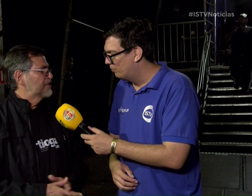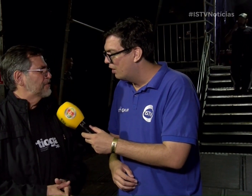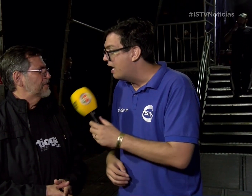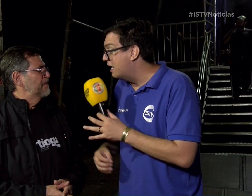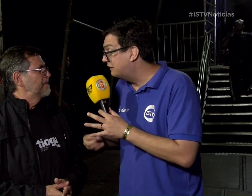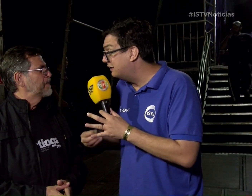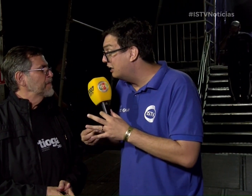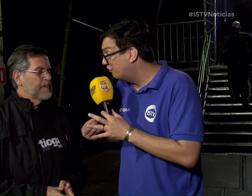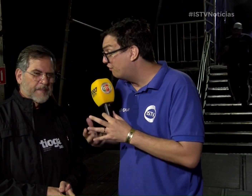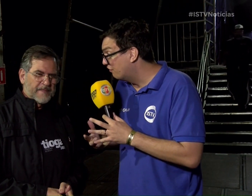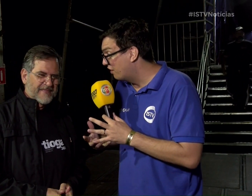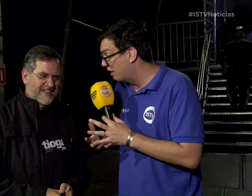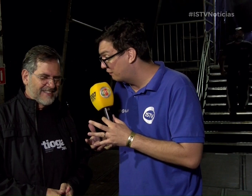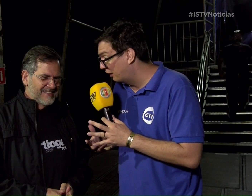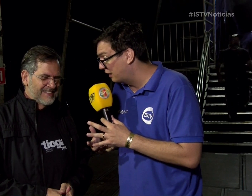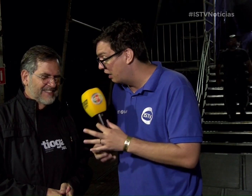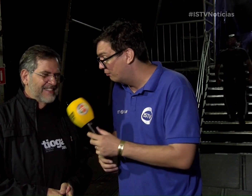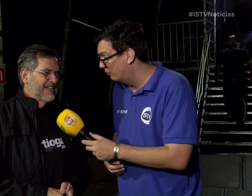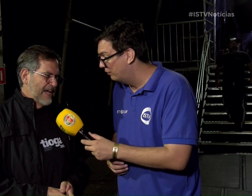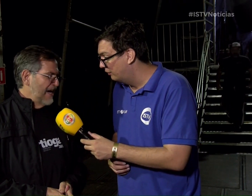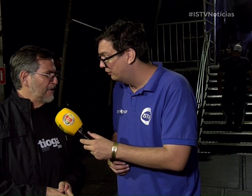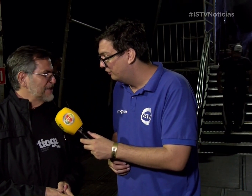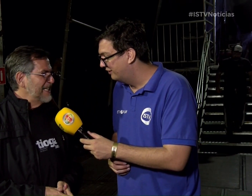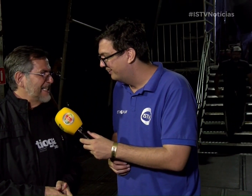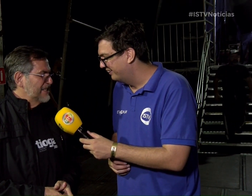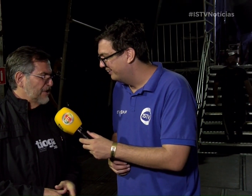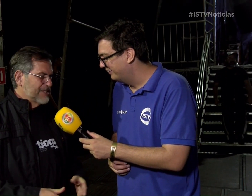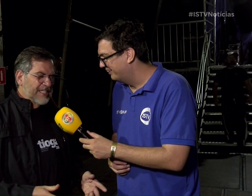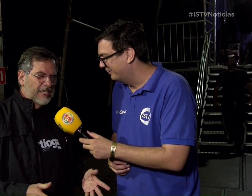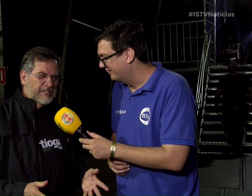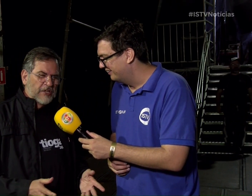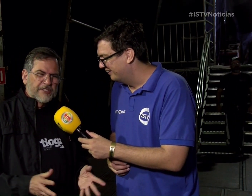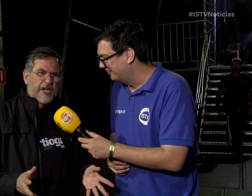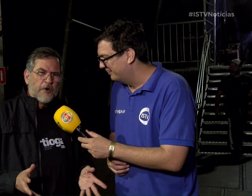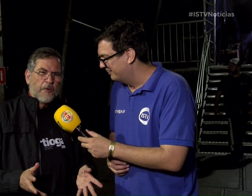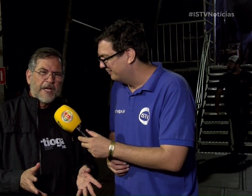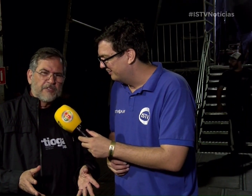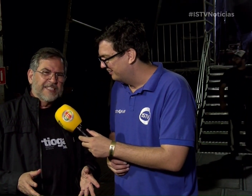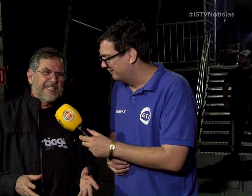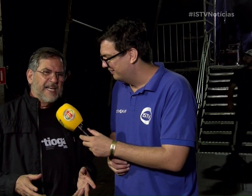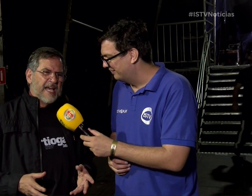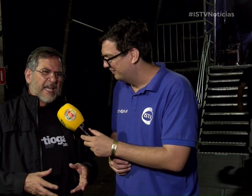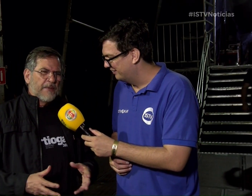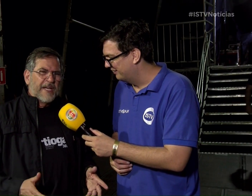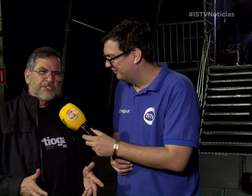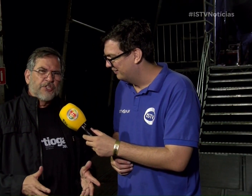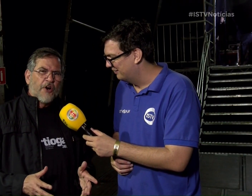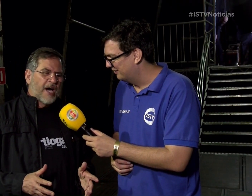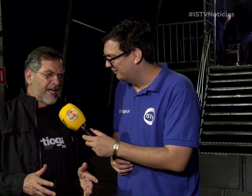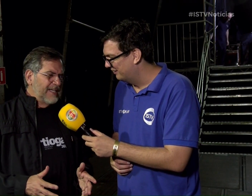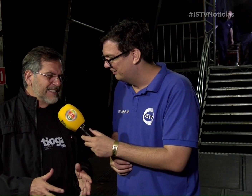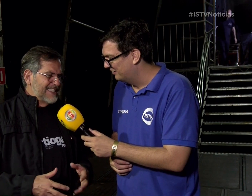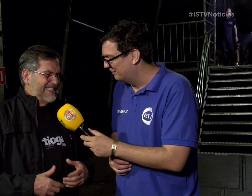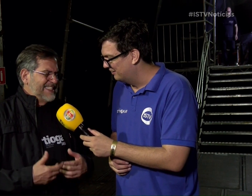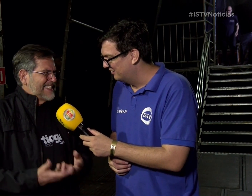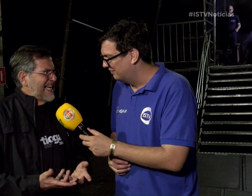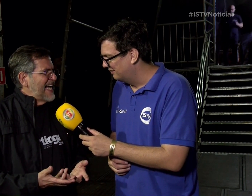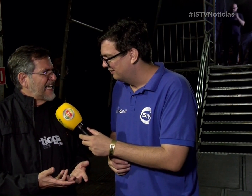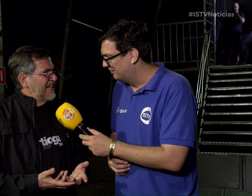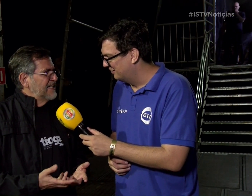gostos. É a cidade viva, né, secretário? Ah, com certeza. Hoje eu não tenho medo de dizer que Bertioga se destaca